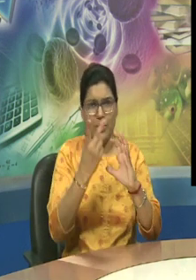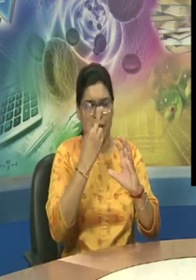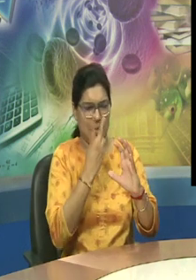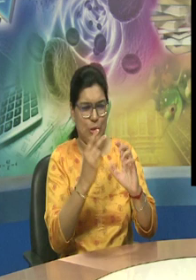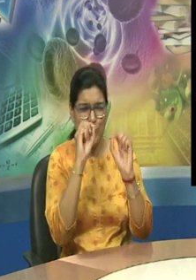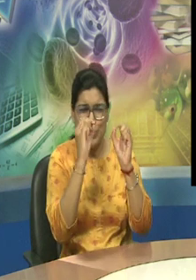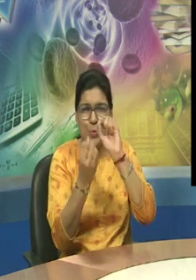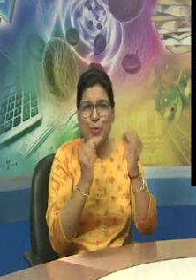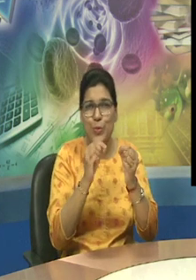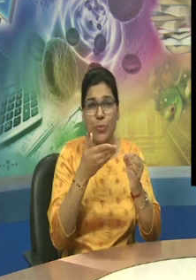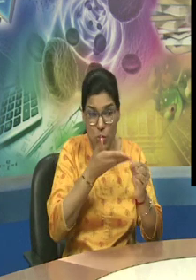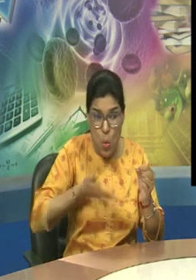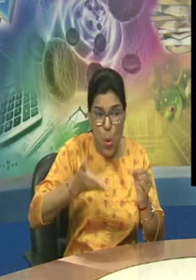में